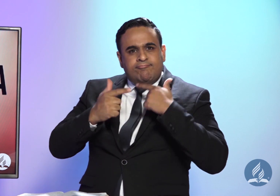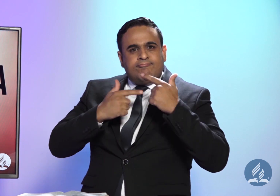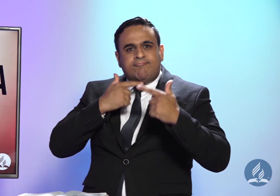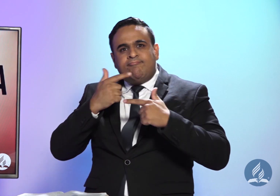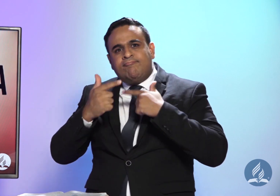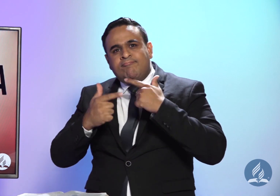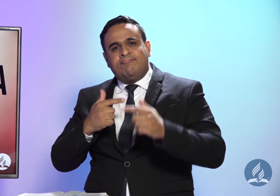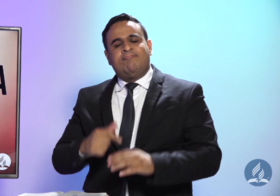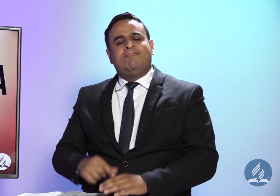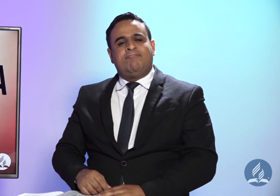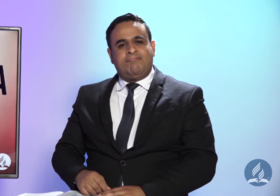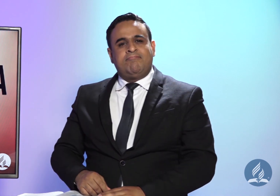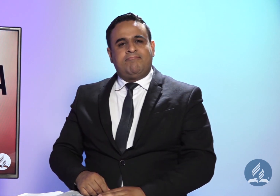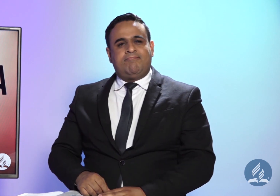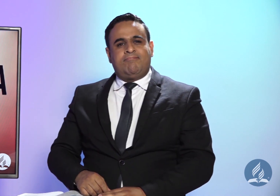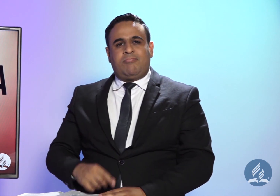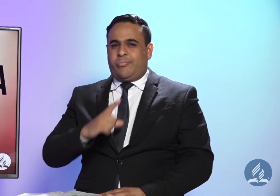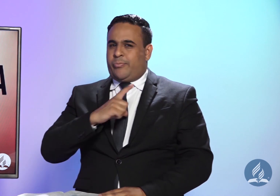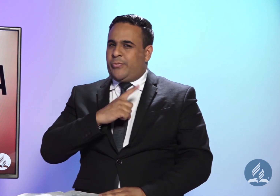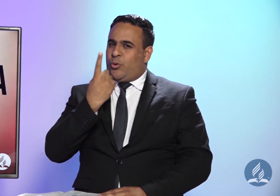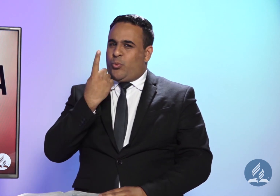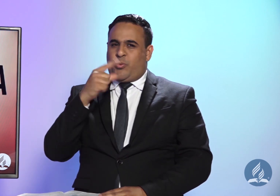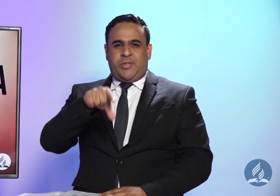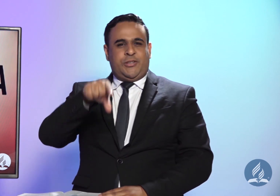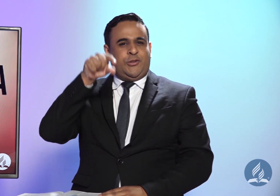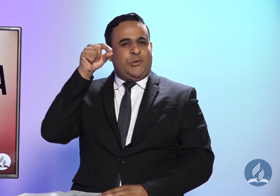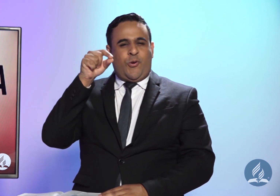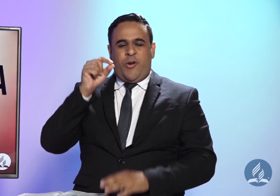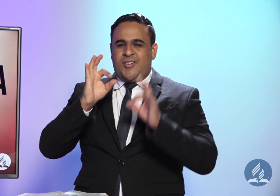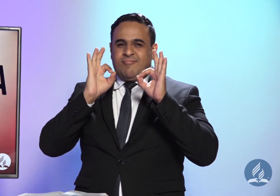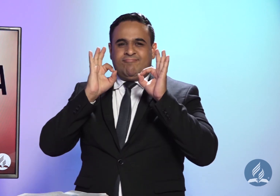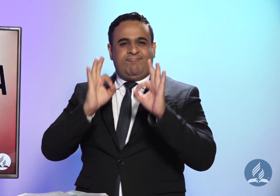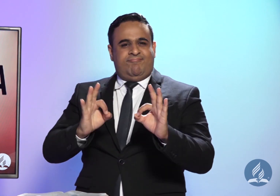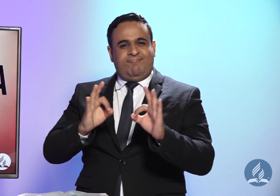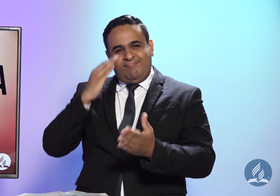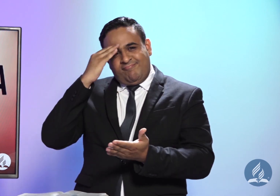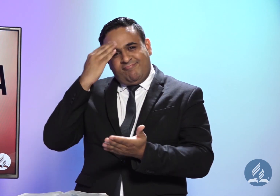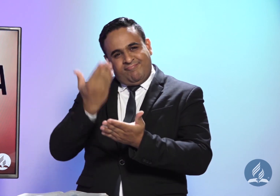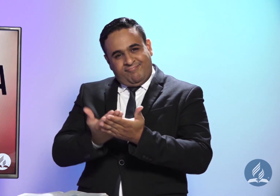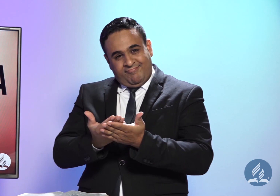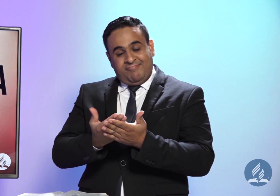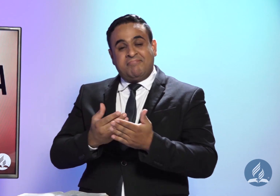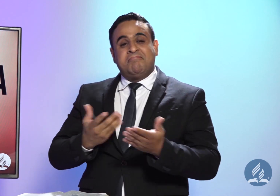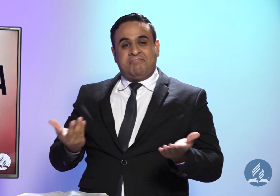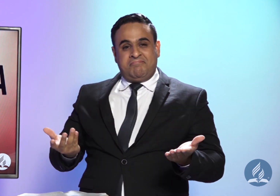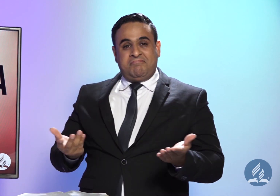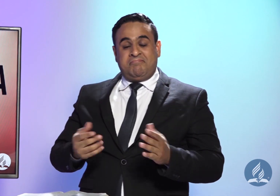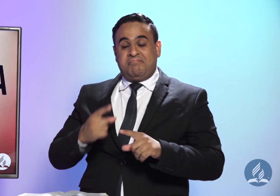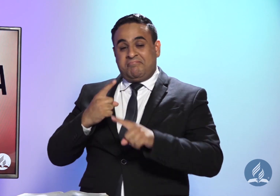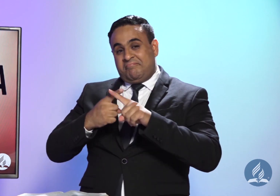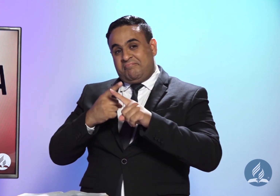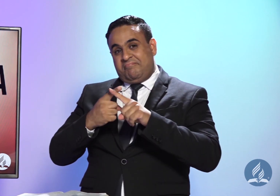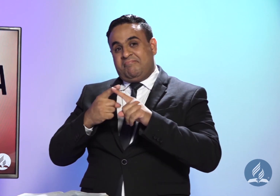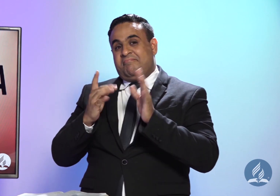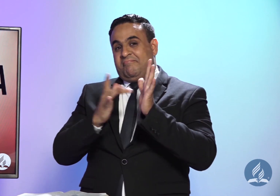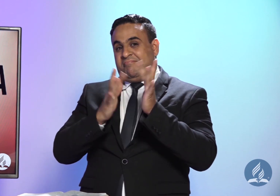Você começa a ter dúvidas e acaba não decidindo. Mas você precisa ter uma escolha de